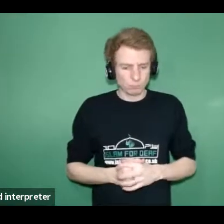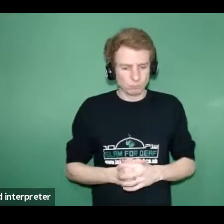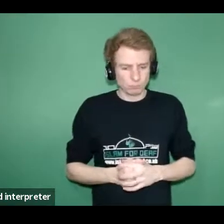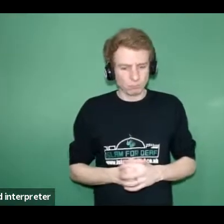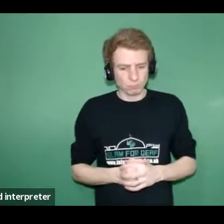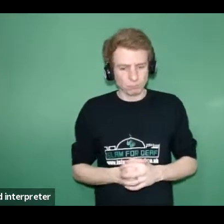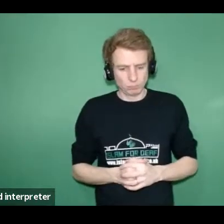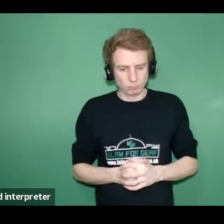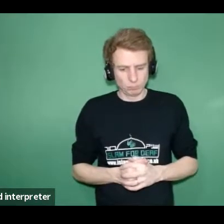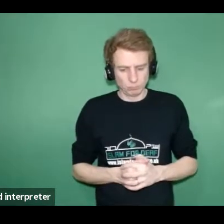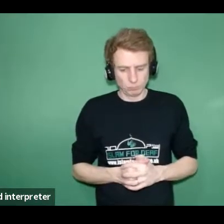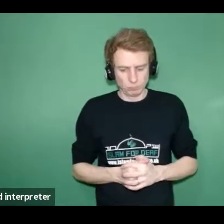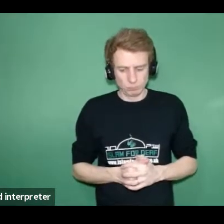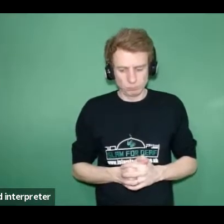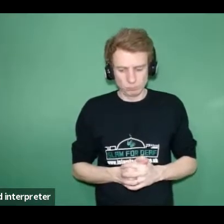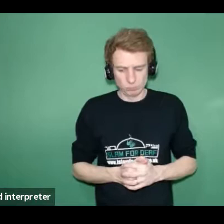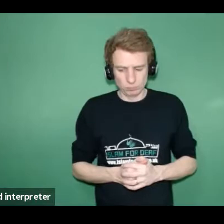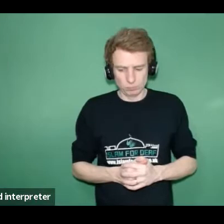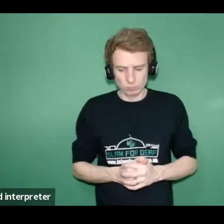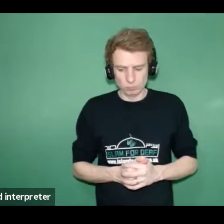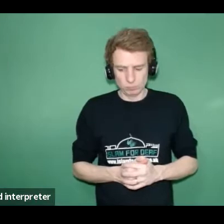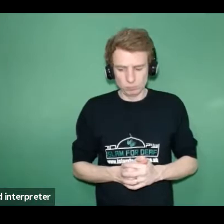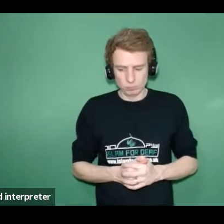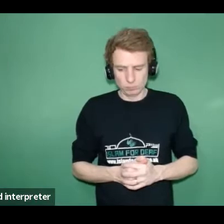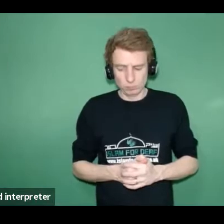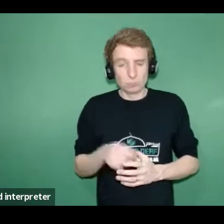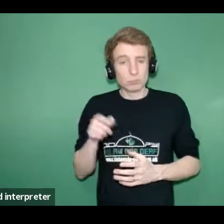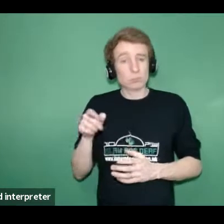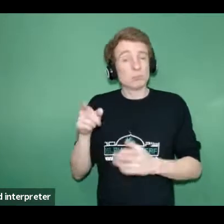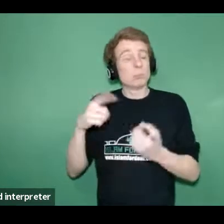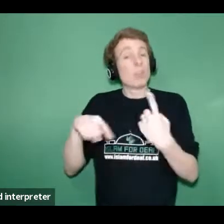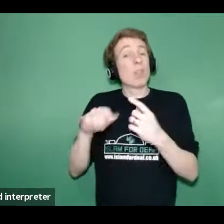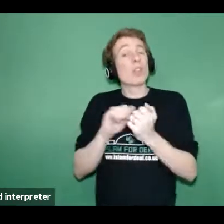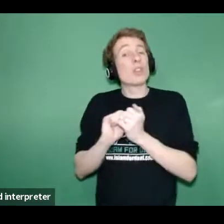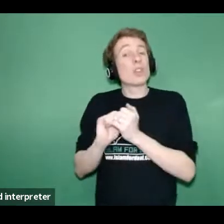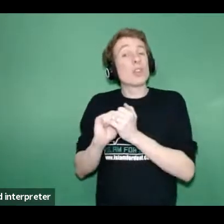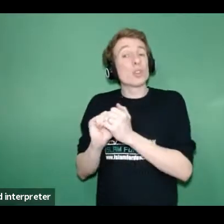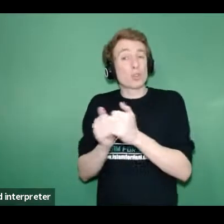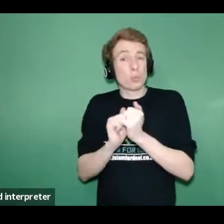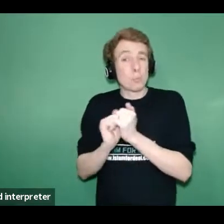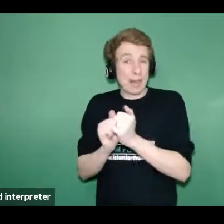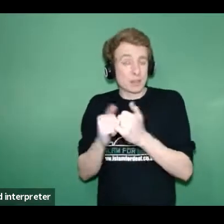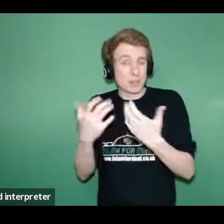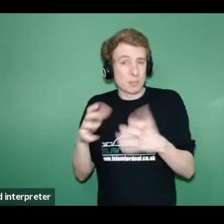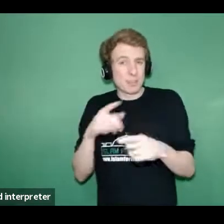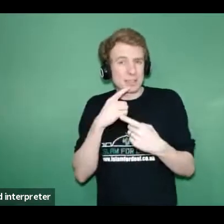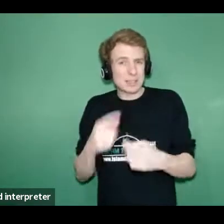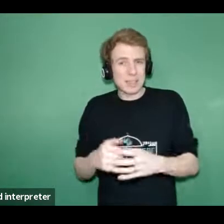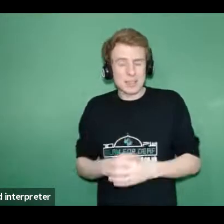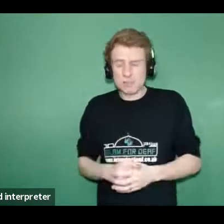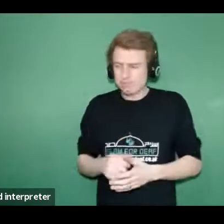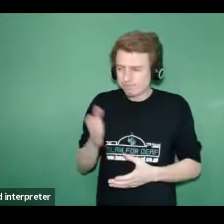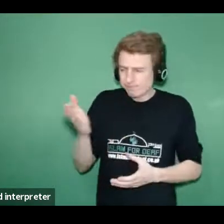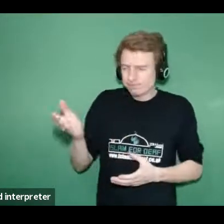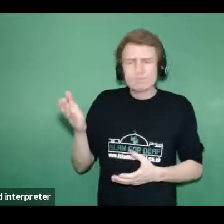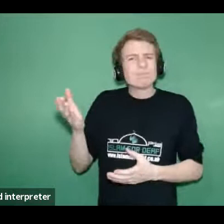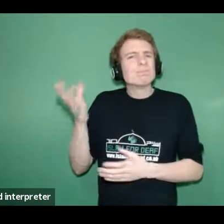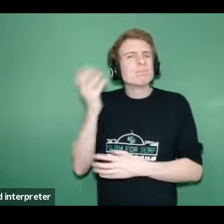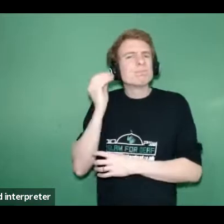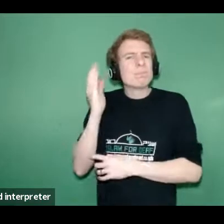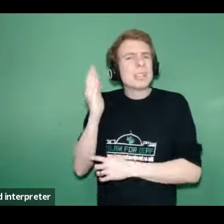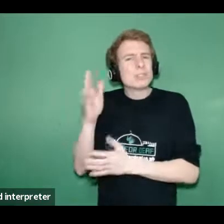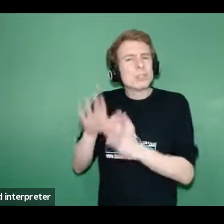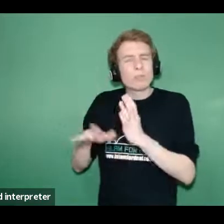لله. And the messengers, the companions, I beg your pardon, said, O Messenger of Allah, indeed we do